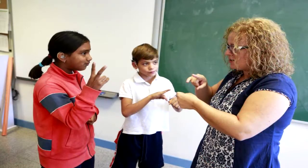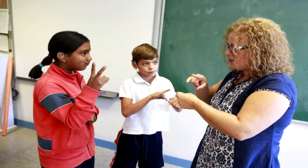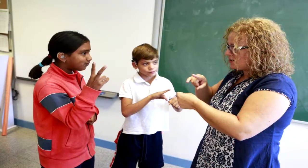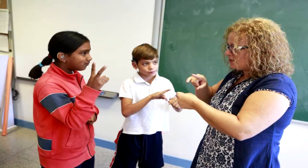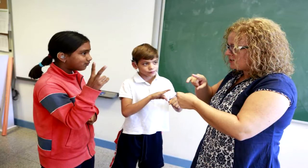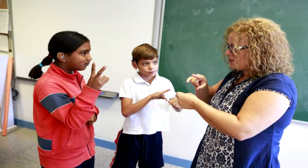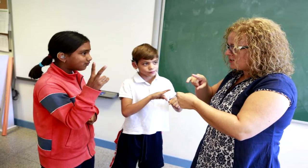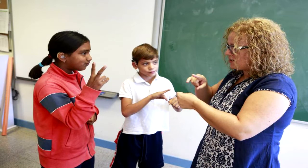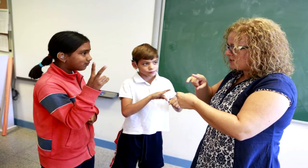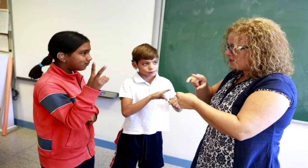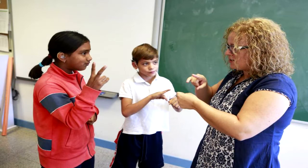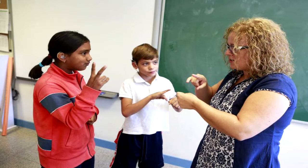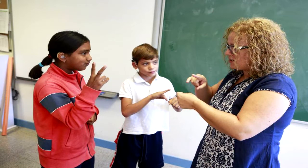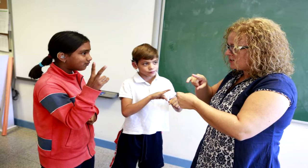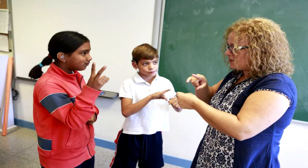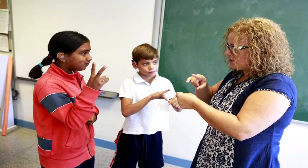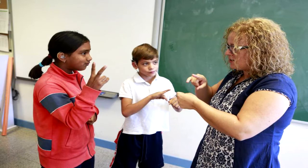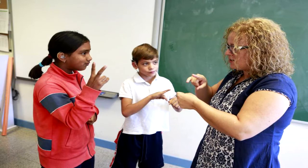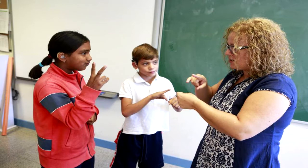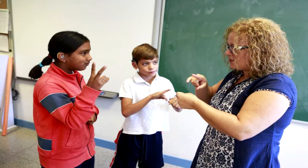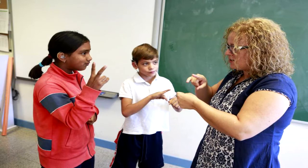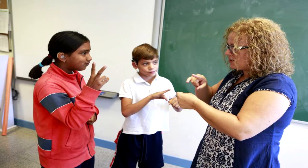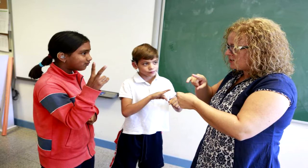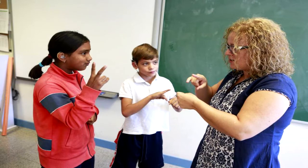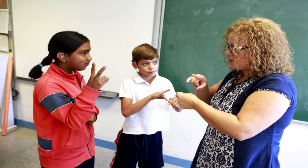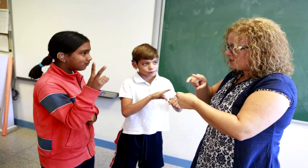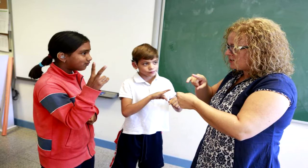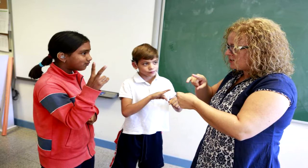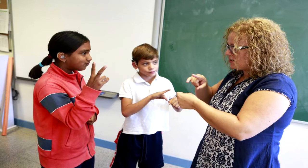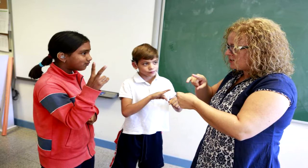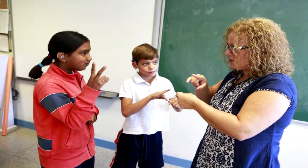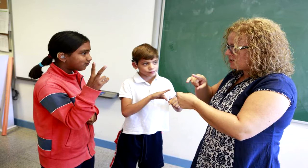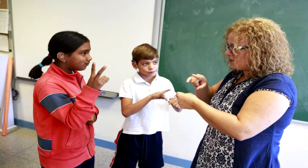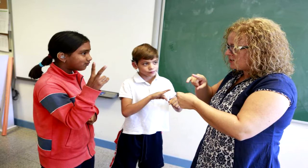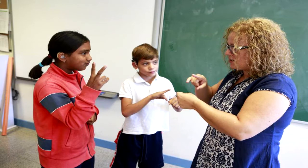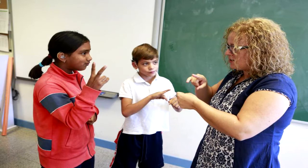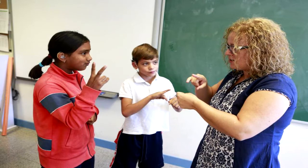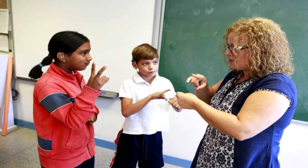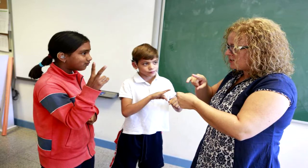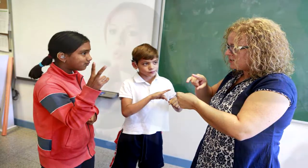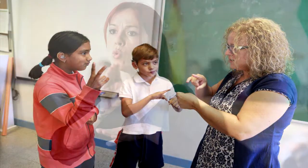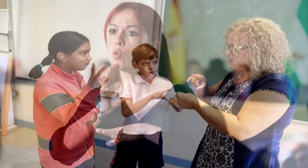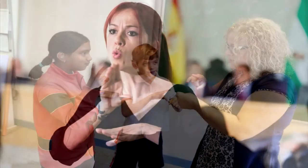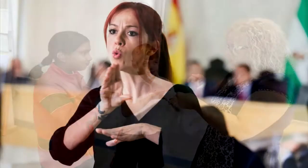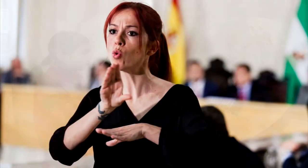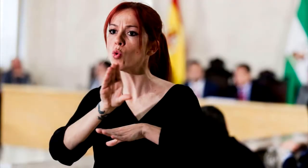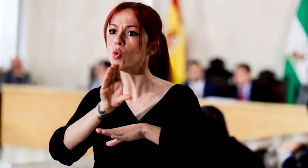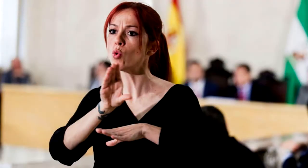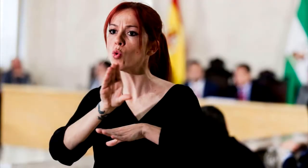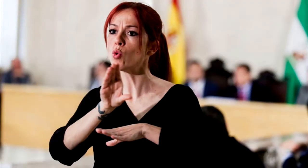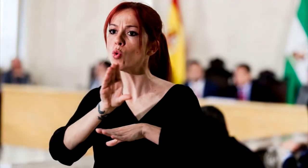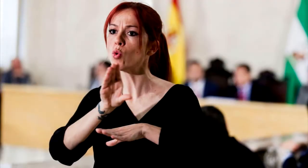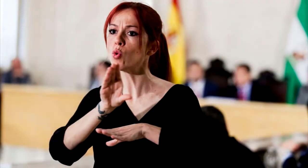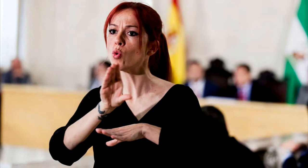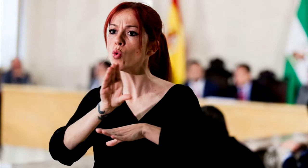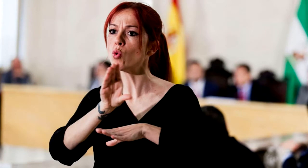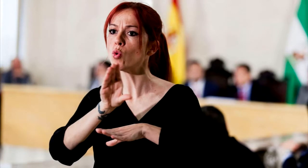con sordera cuando se comunican entre ellas. Este sistema comunicativo utiliza como soporte material de sus mensajes una serie